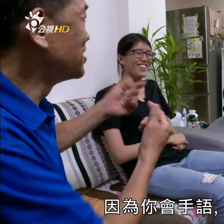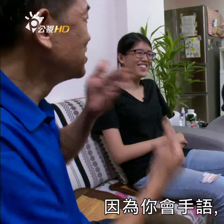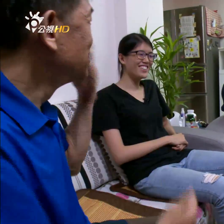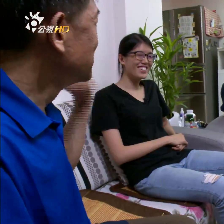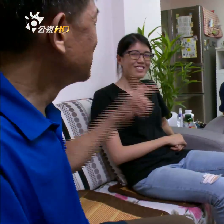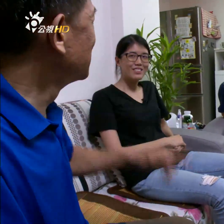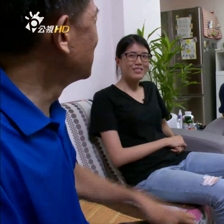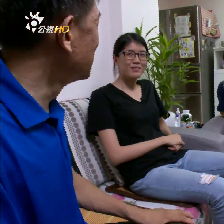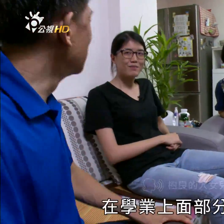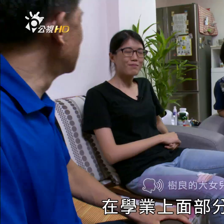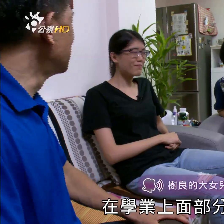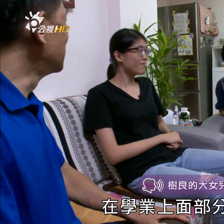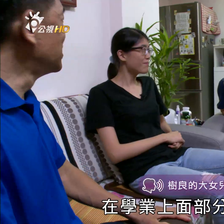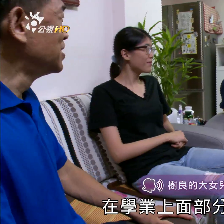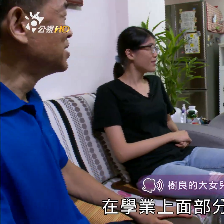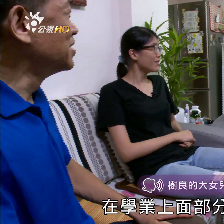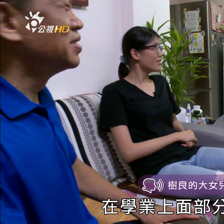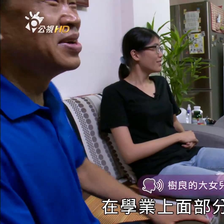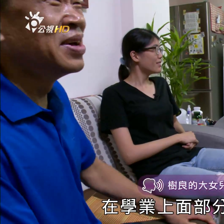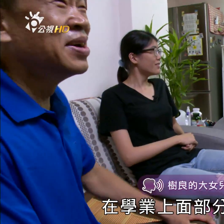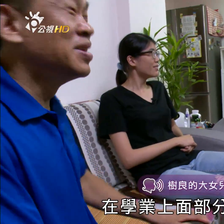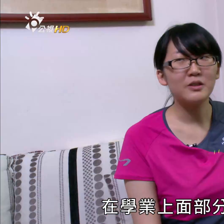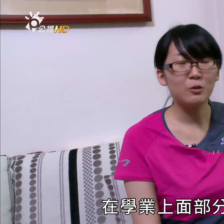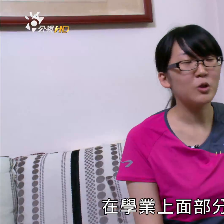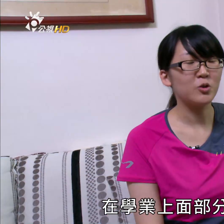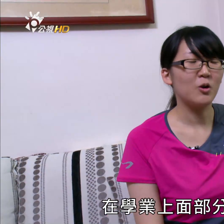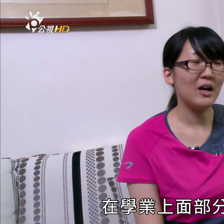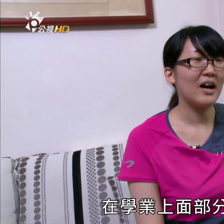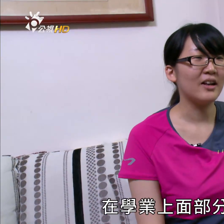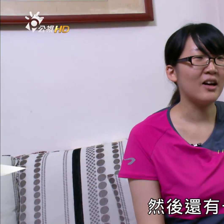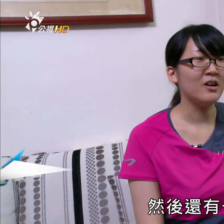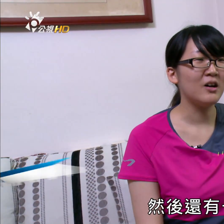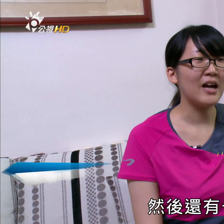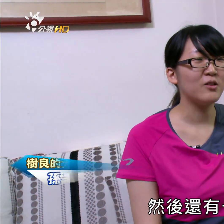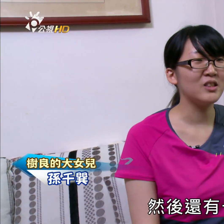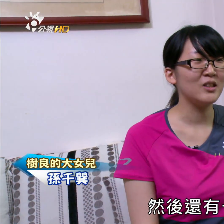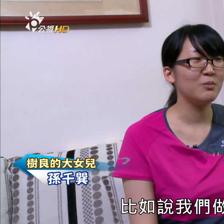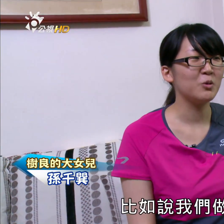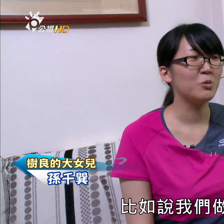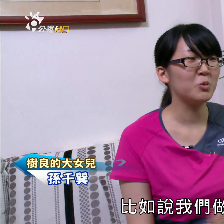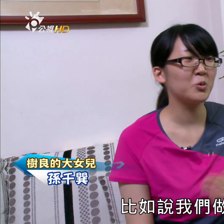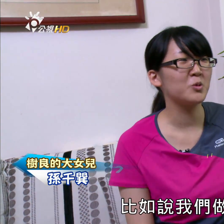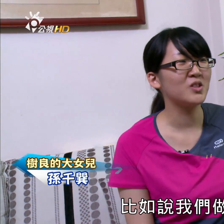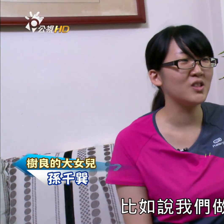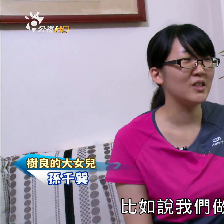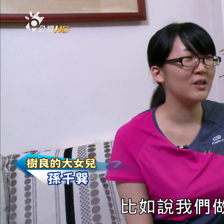人。 在学业上面部分是会凶啊，然后还有一些比如说我们做错事情